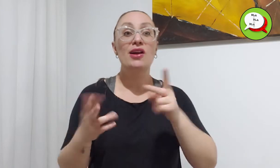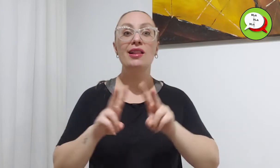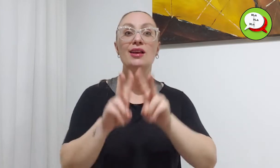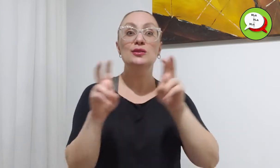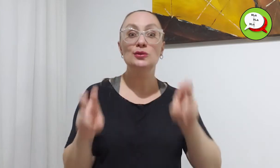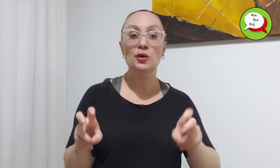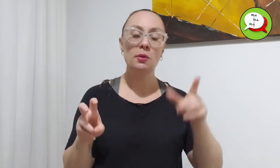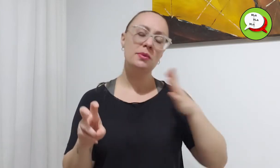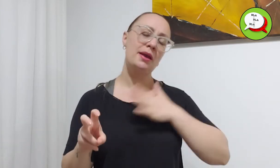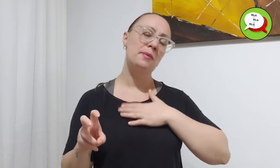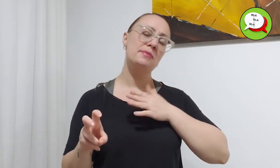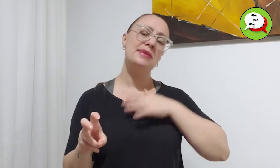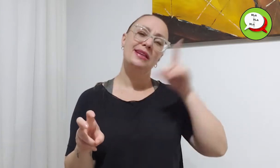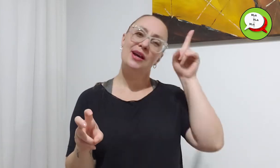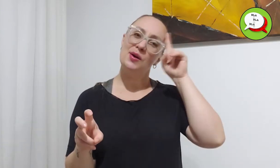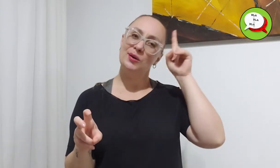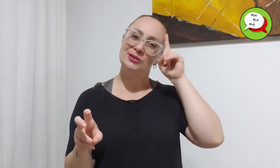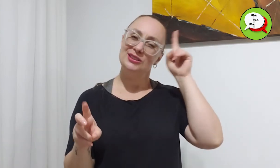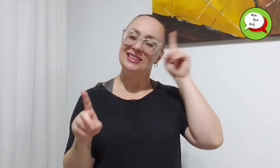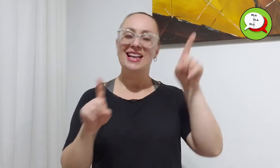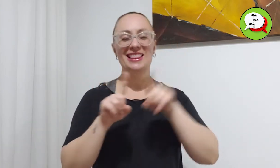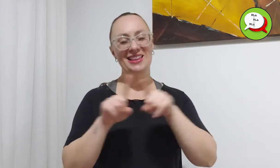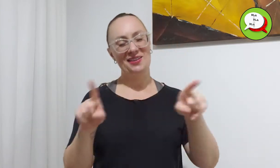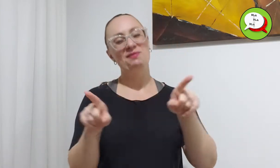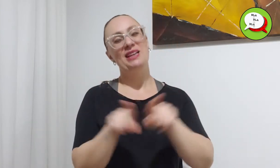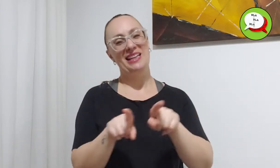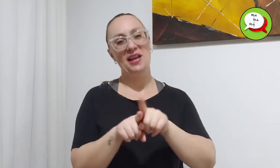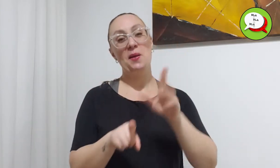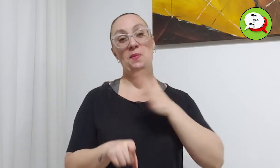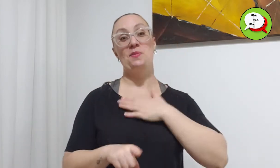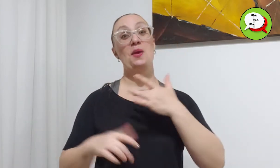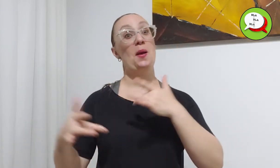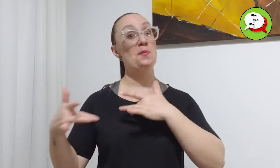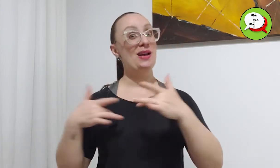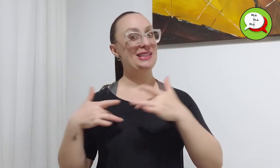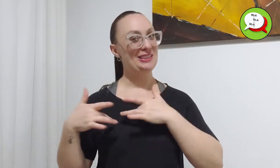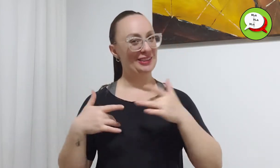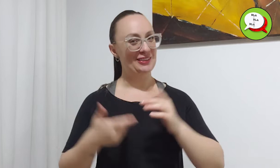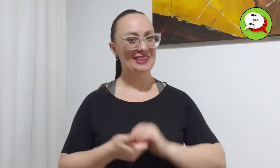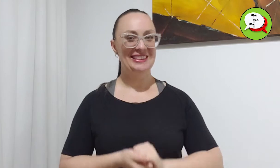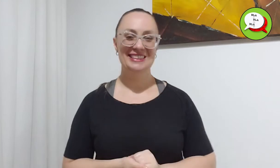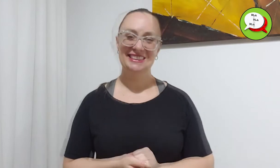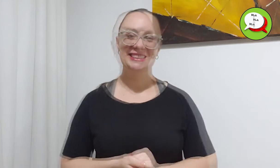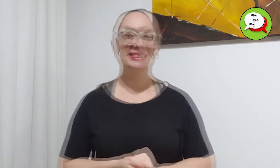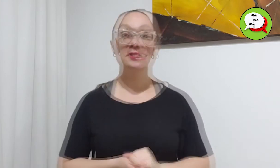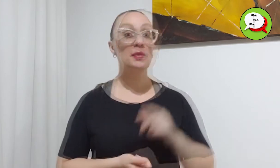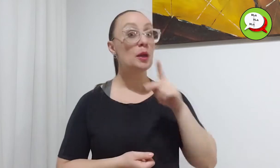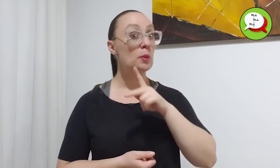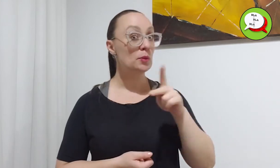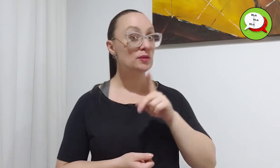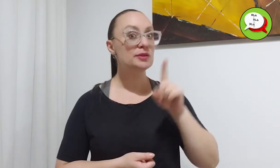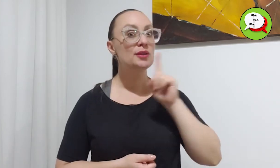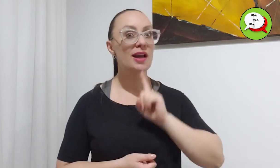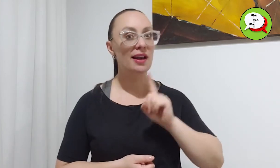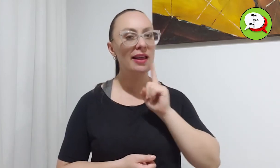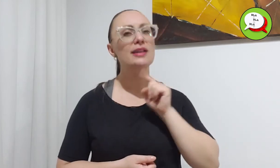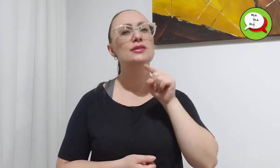assunto é parte da minha rotina e uma das minhas paixões. O professor Alex,